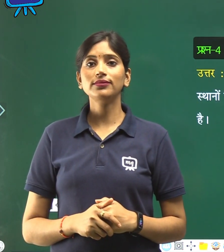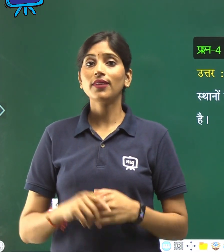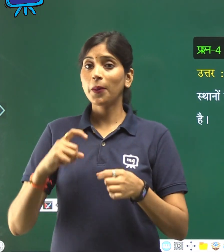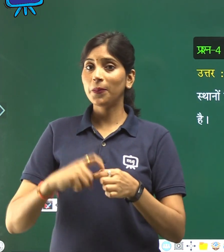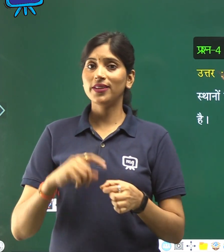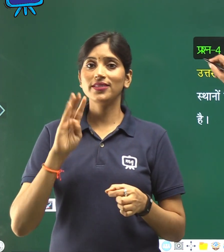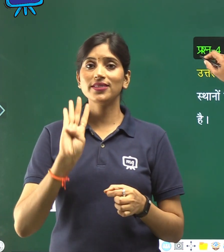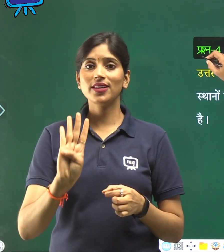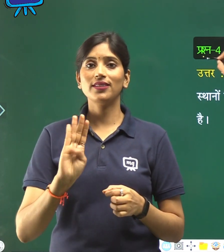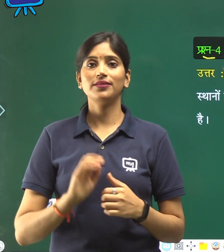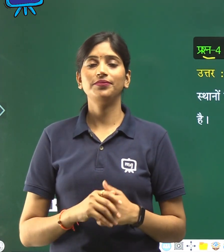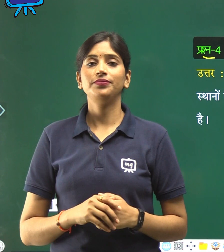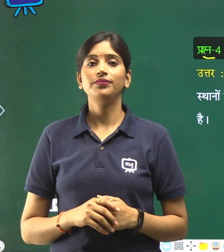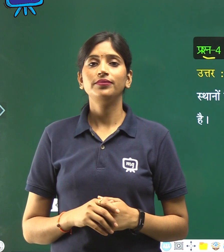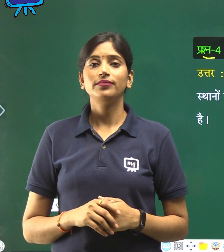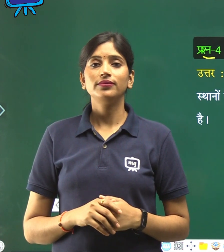प्रश्न चार,